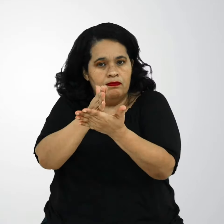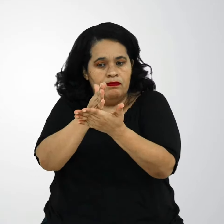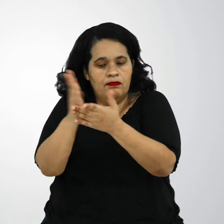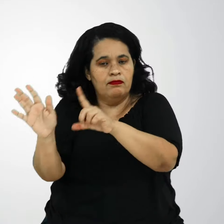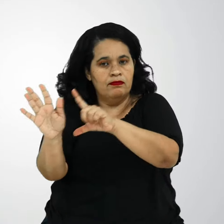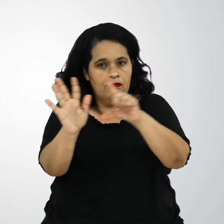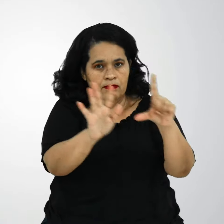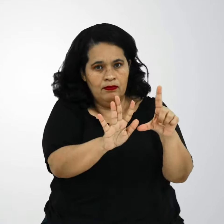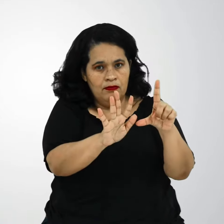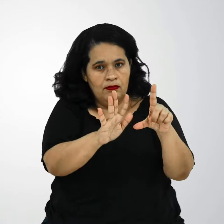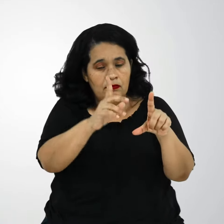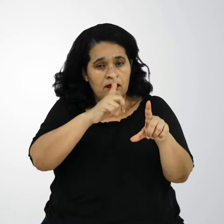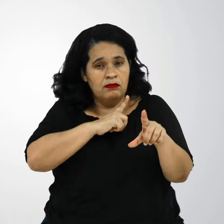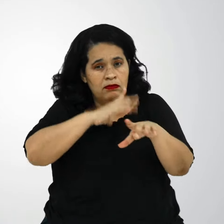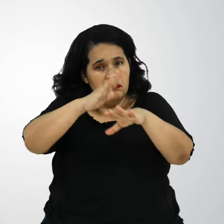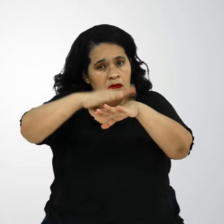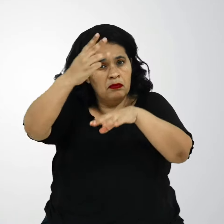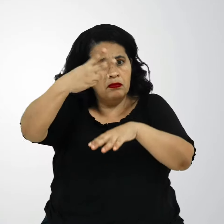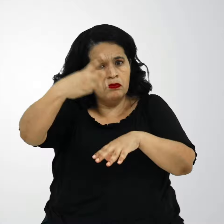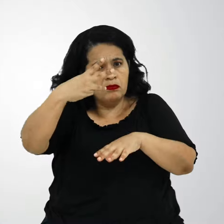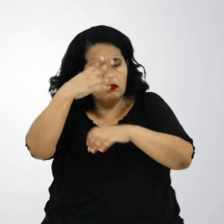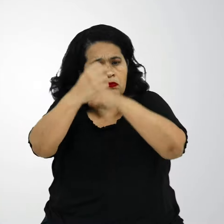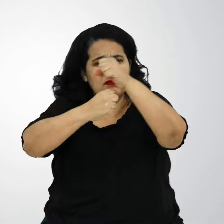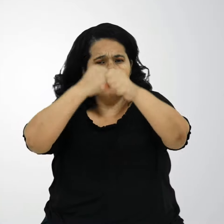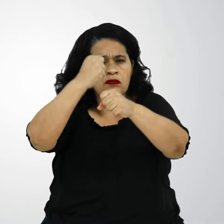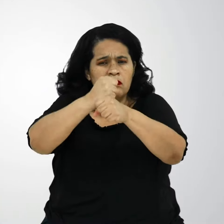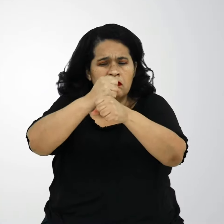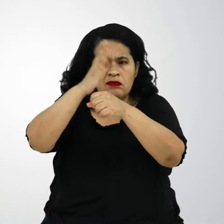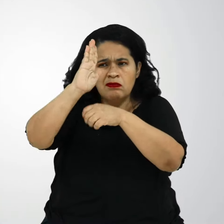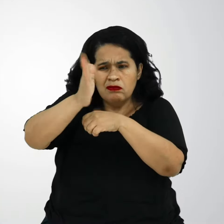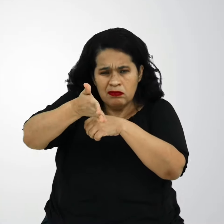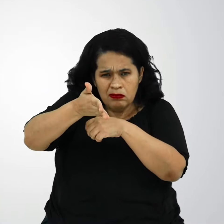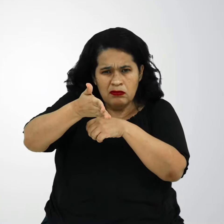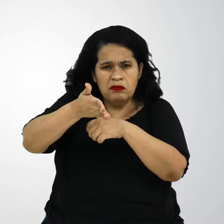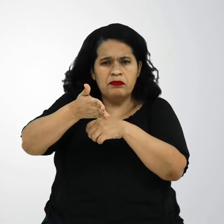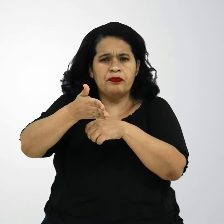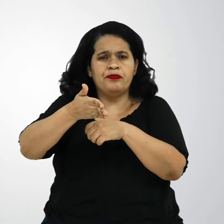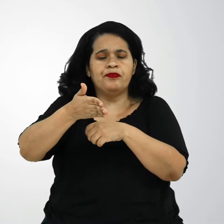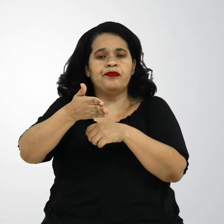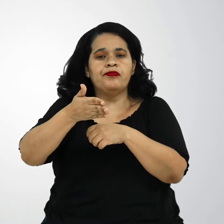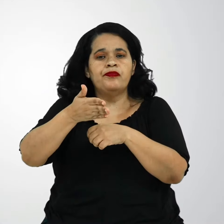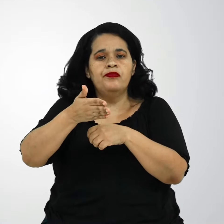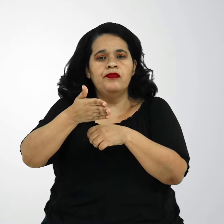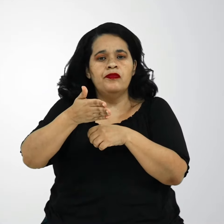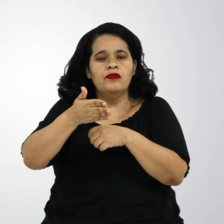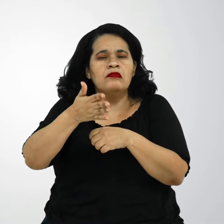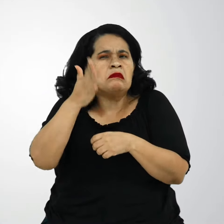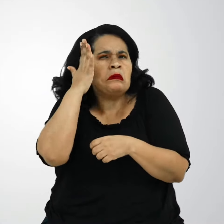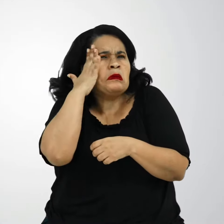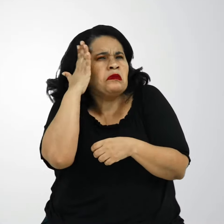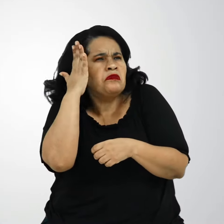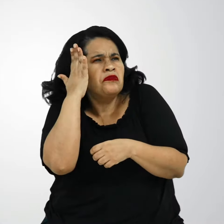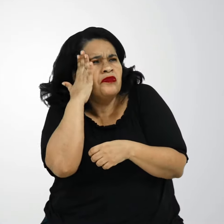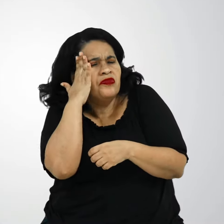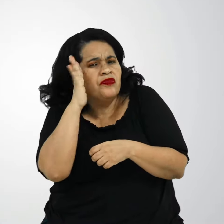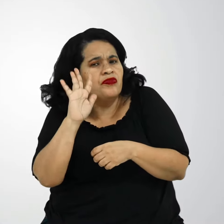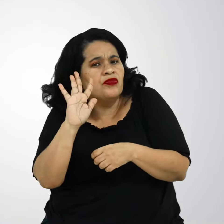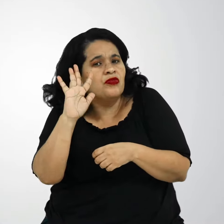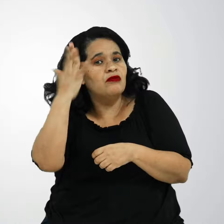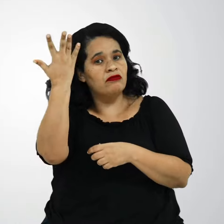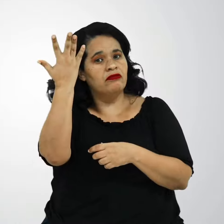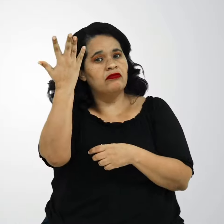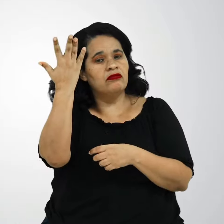mais 3 anos e meio que ainda restaria, e eles entendem que isso cumpre